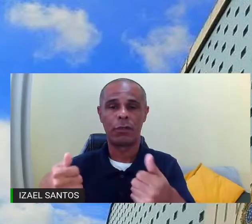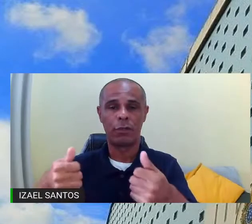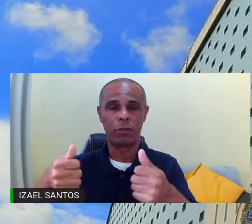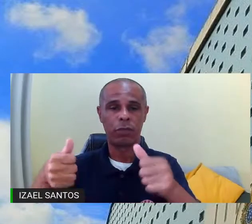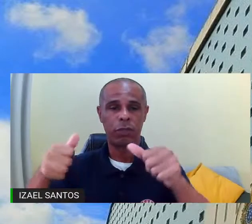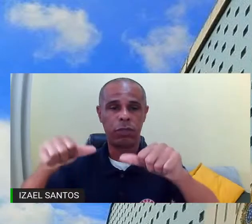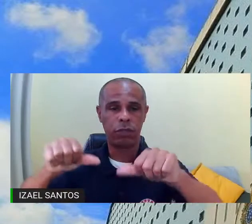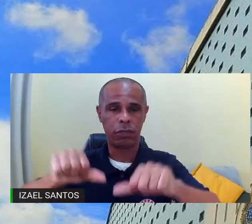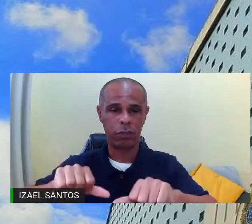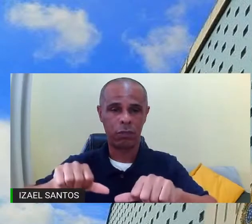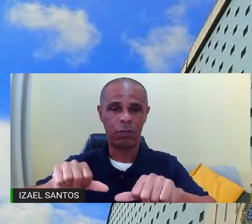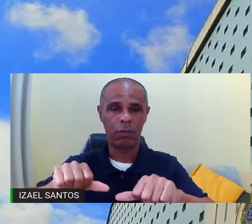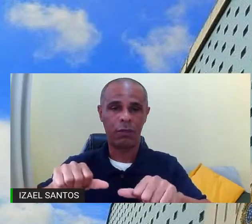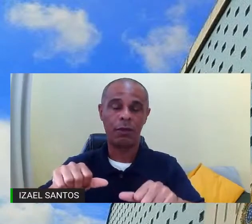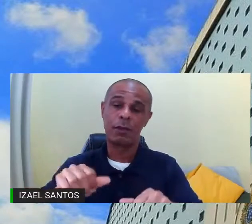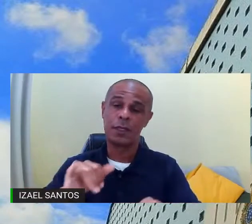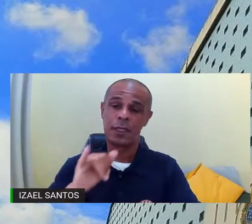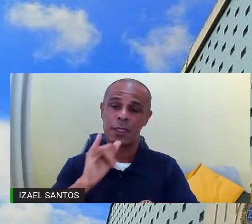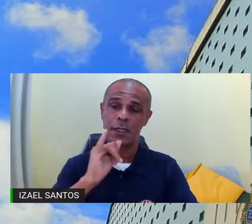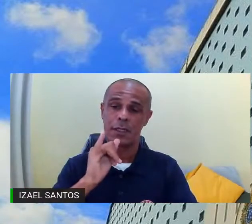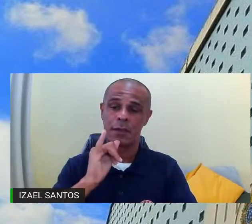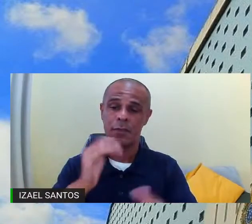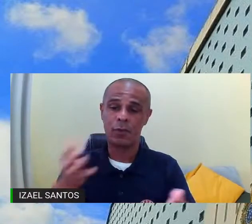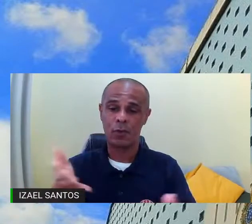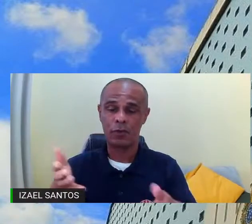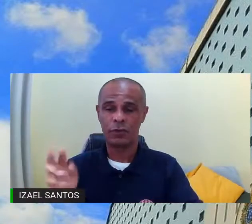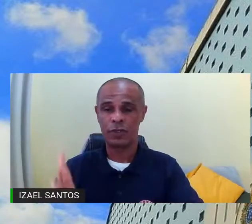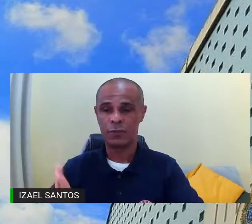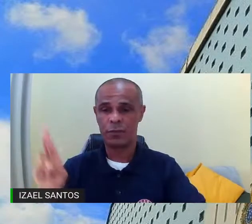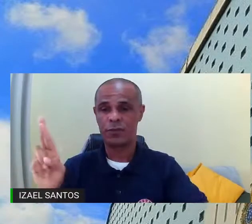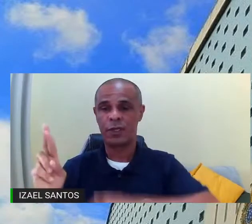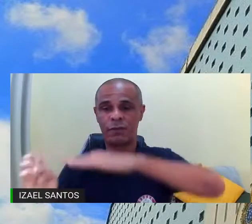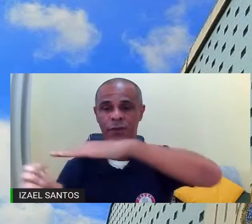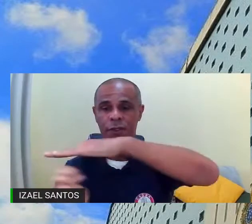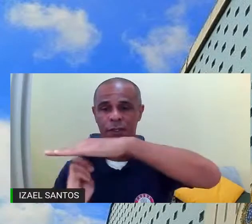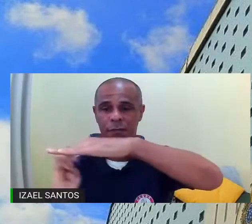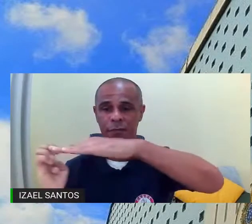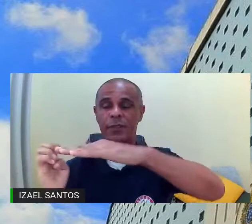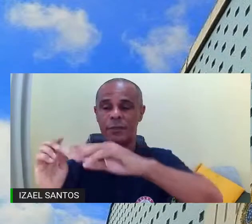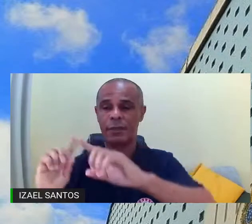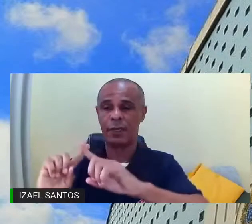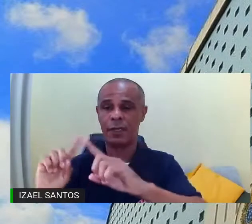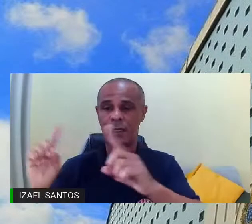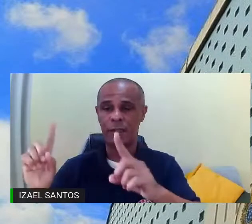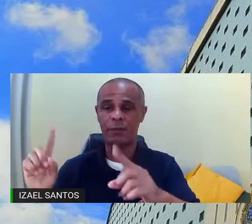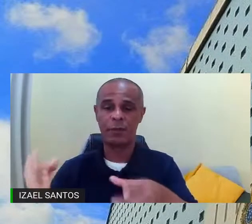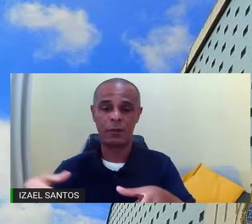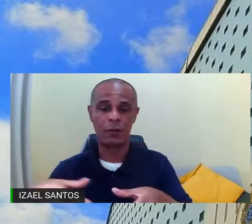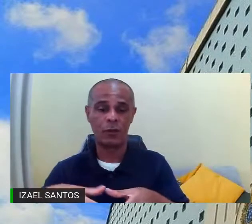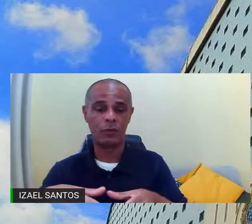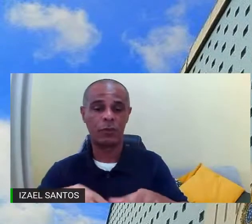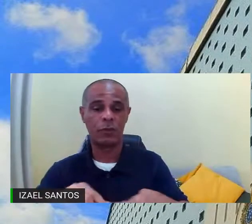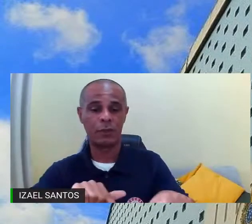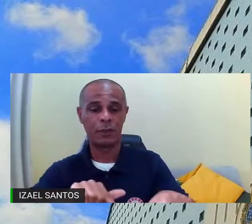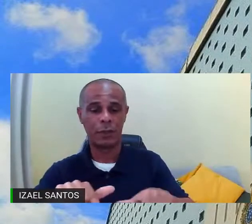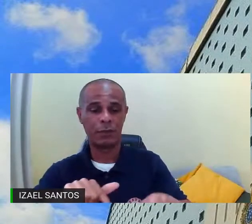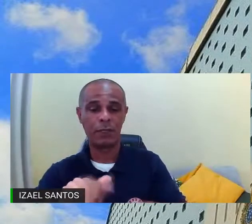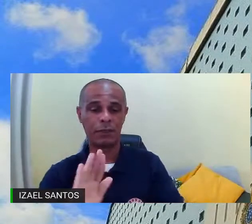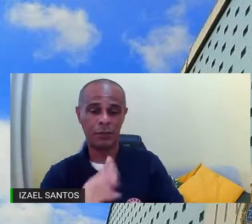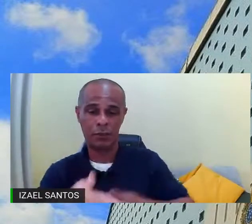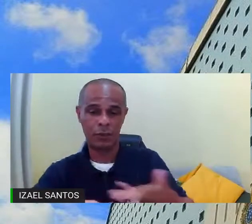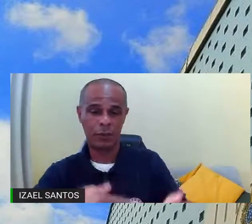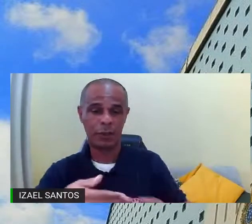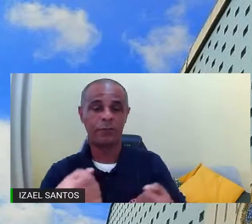Naturalmente, até os empresários estão reclamando que é preciso tratar dos trabalhadores, é preciso dar a vacina, é